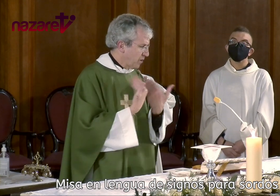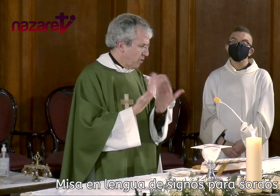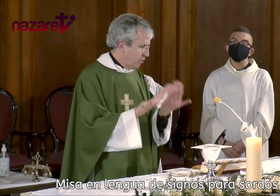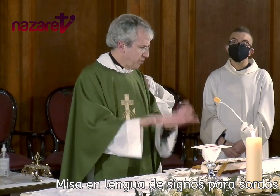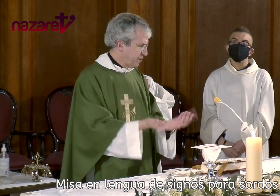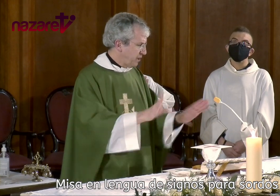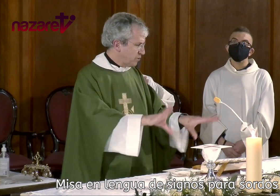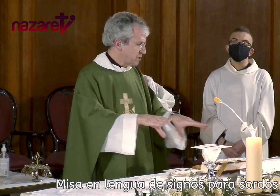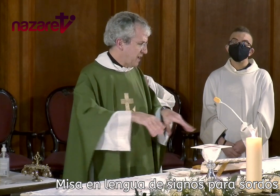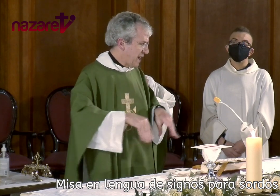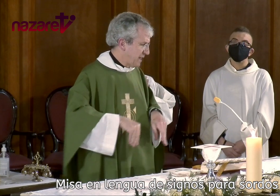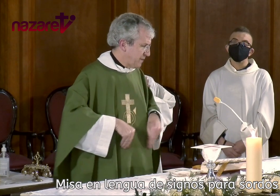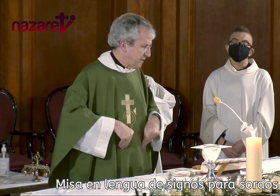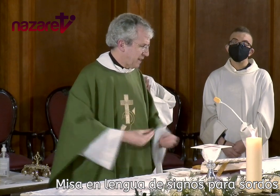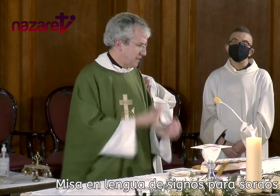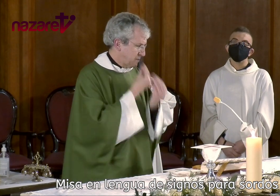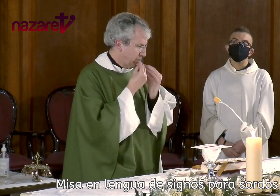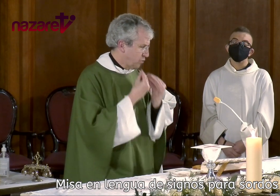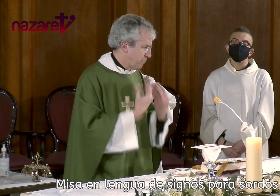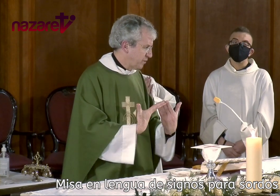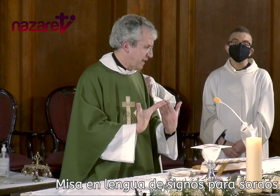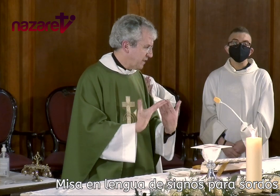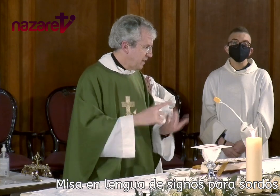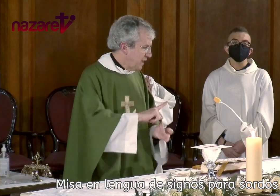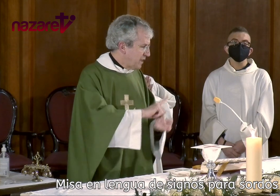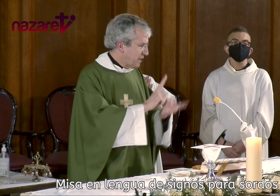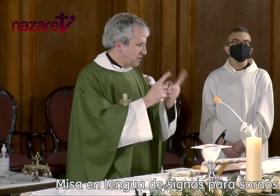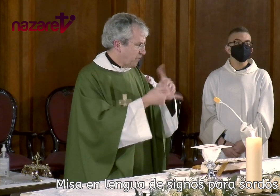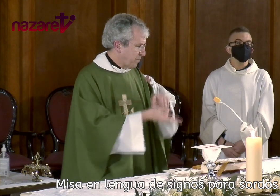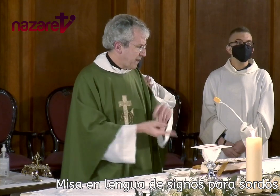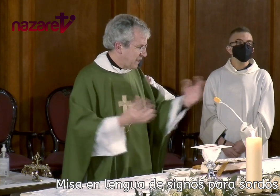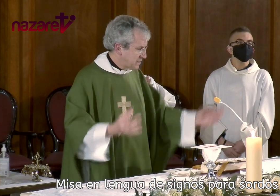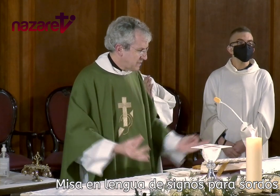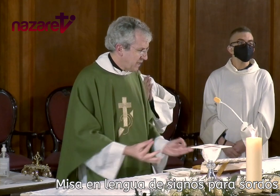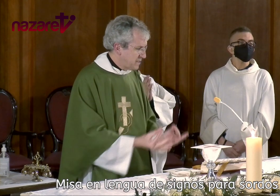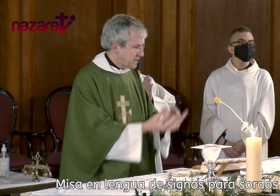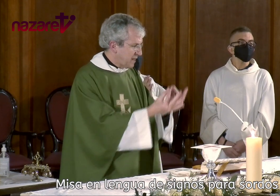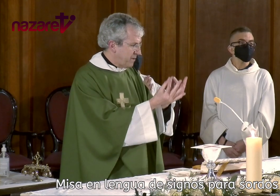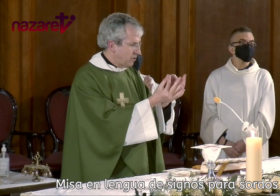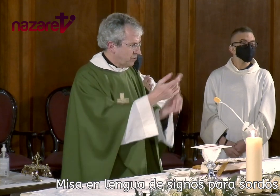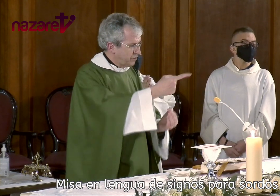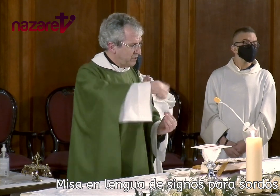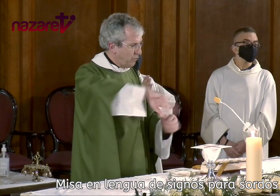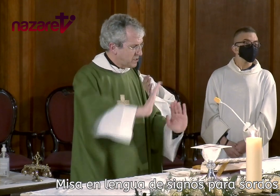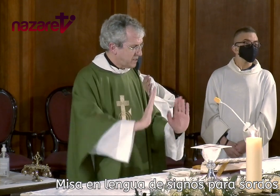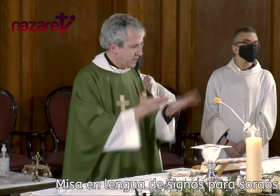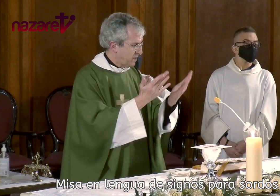concédenos al aceptarlas con bondad transformarlas en sacramento de nuestra redención